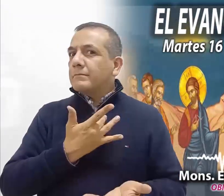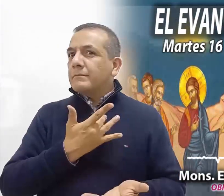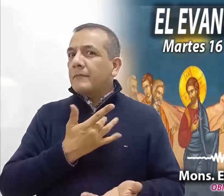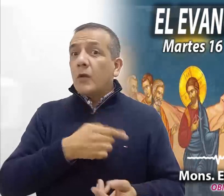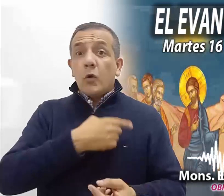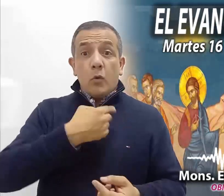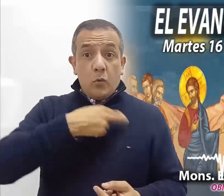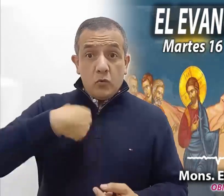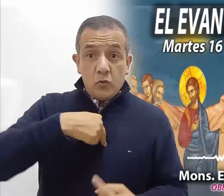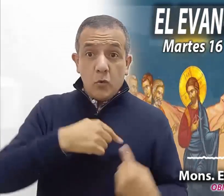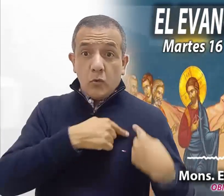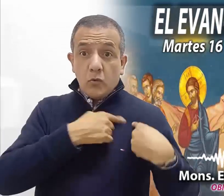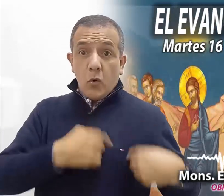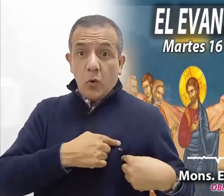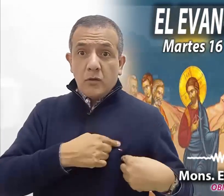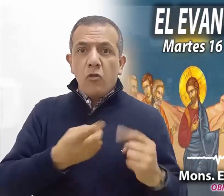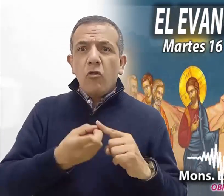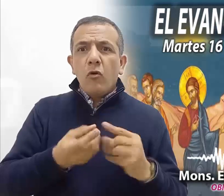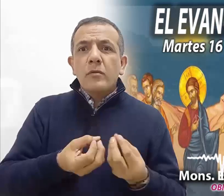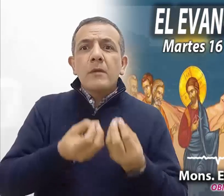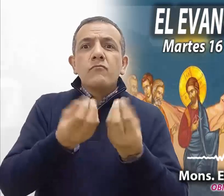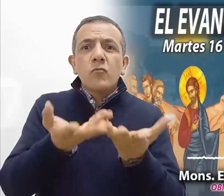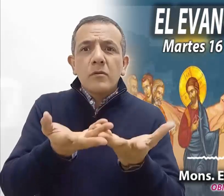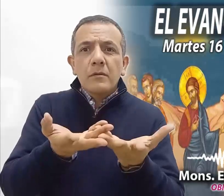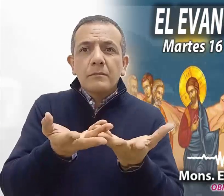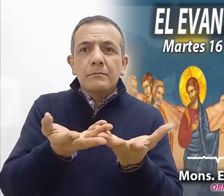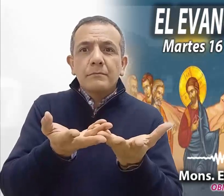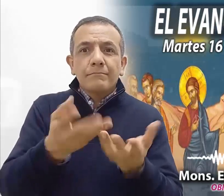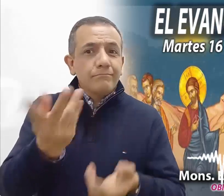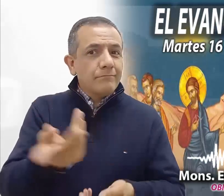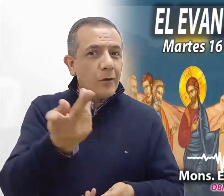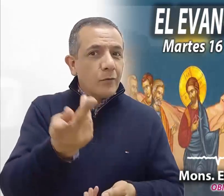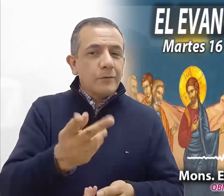ponemos nuestro corazón? El